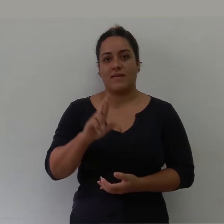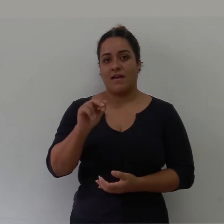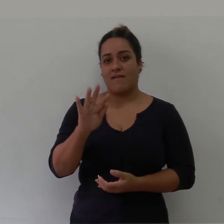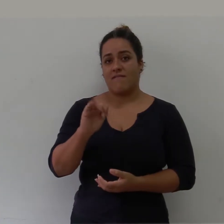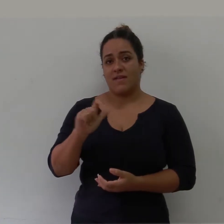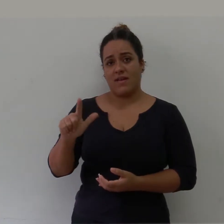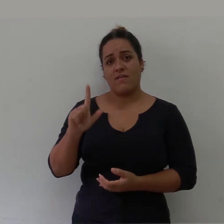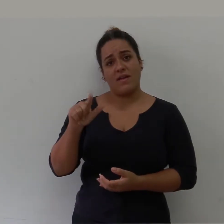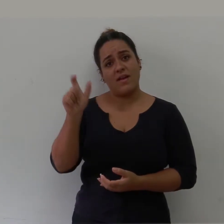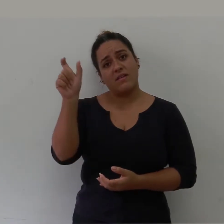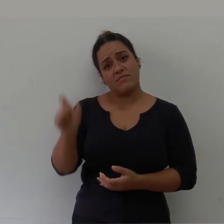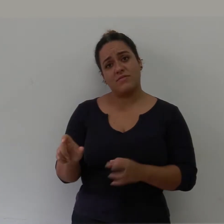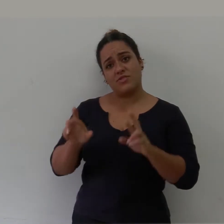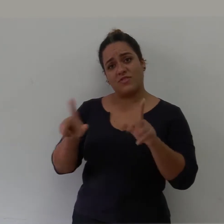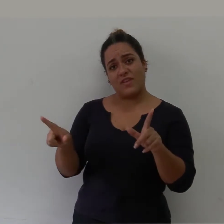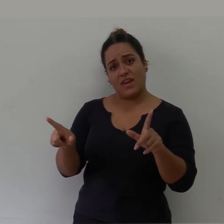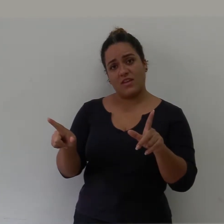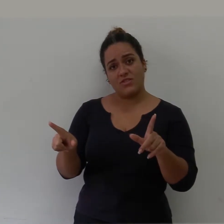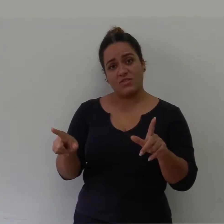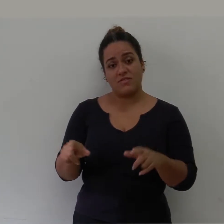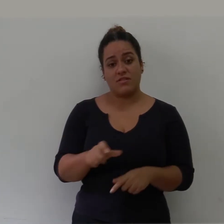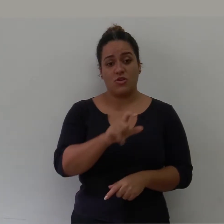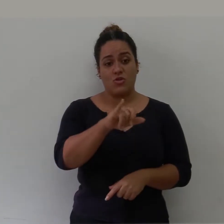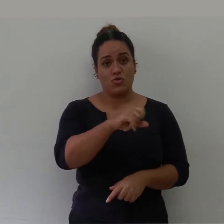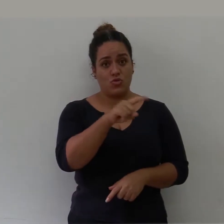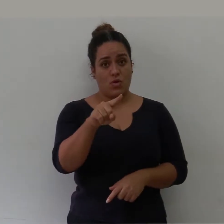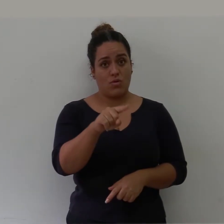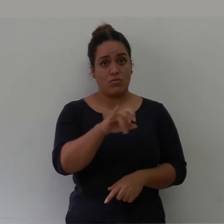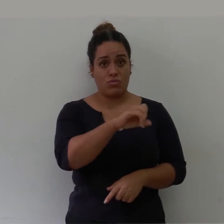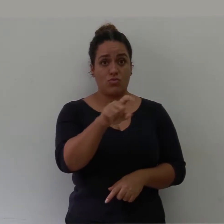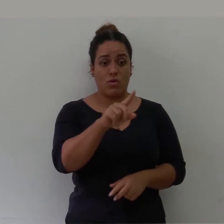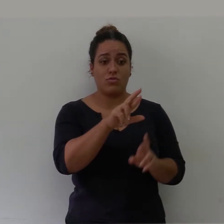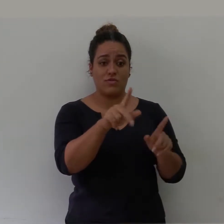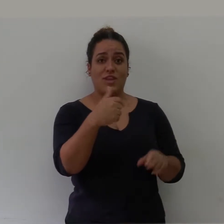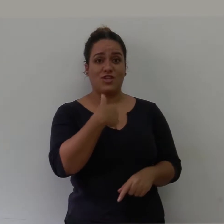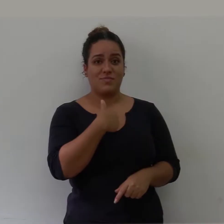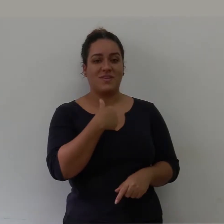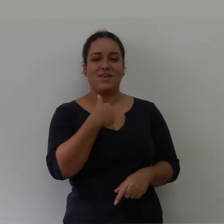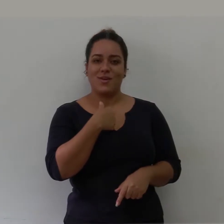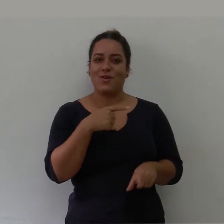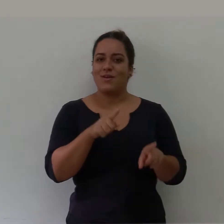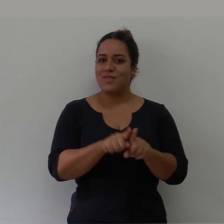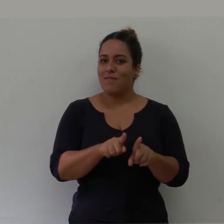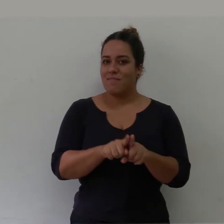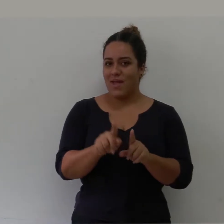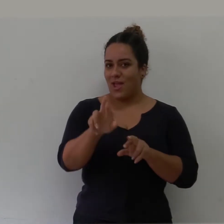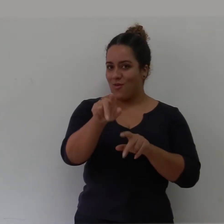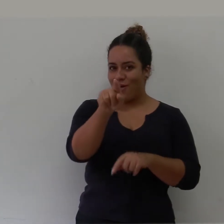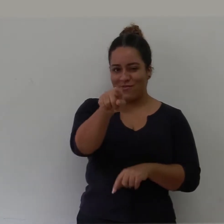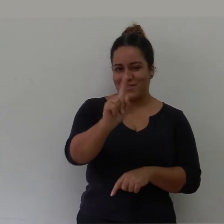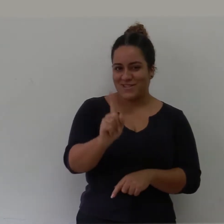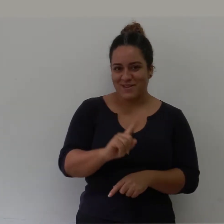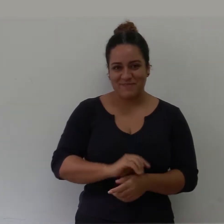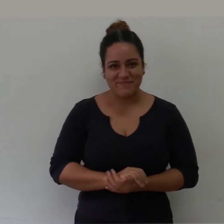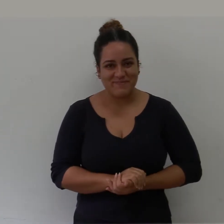Rafael é diferente do João Vicente, que é diferente de mim. E eu também não sou como você.